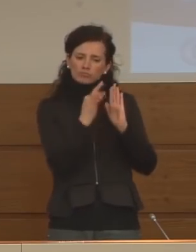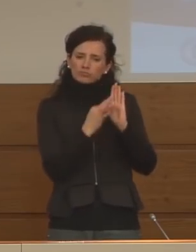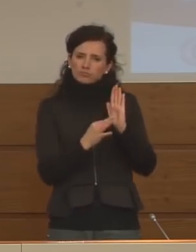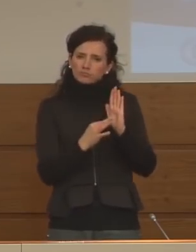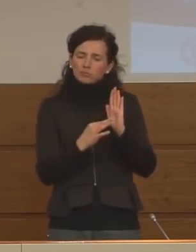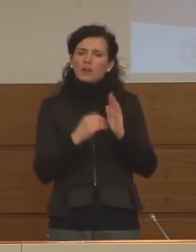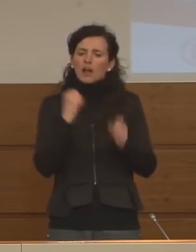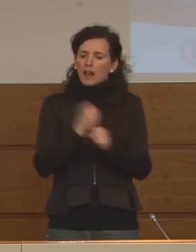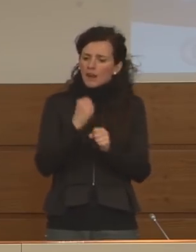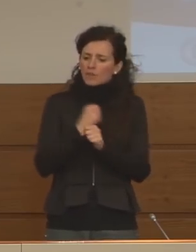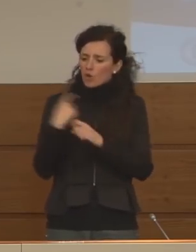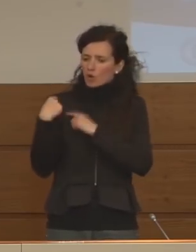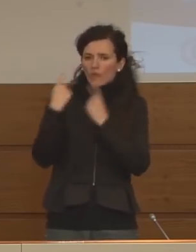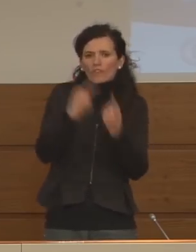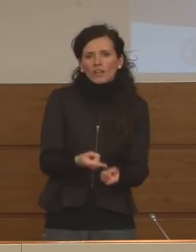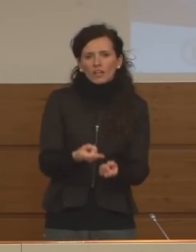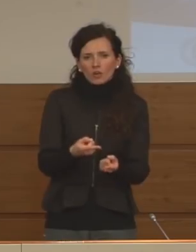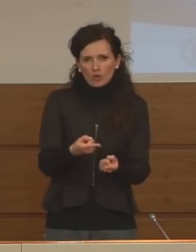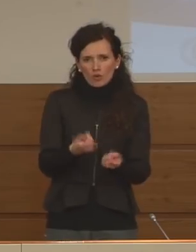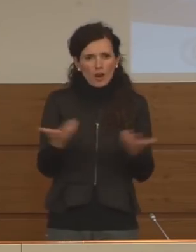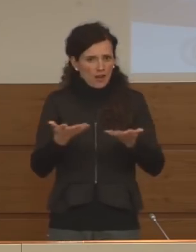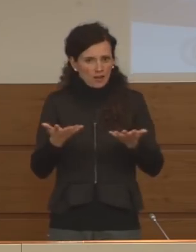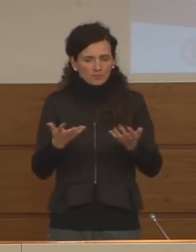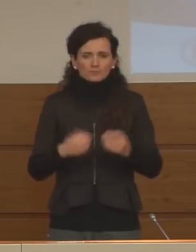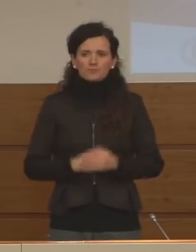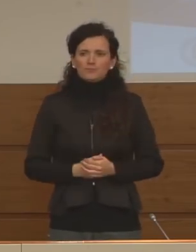fino a quel momento